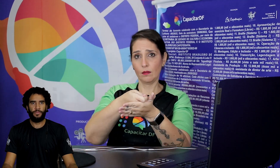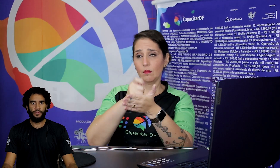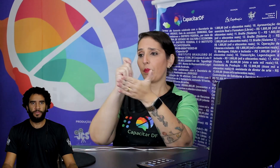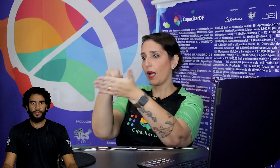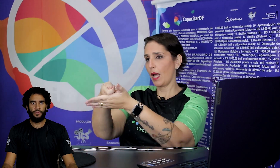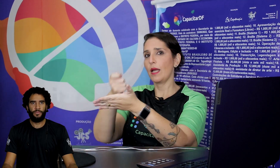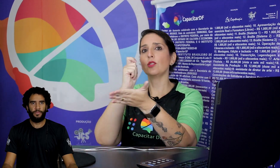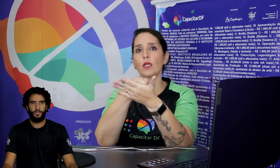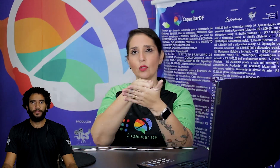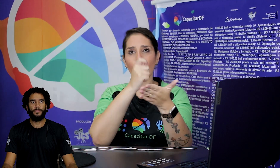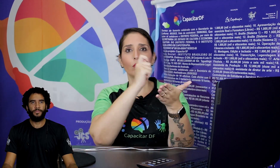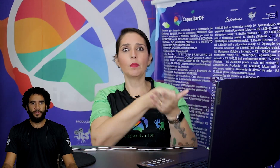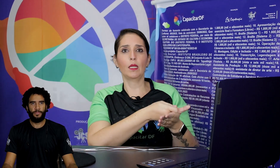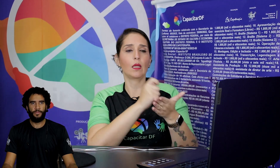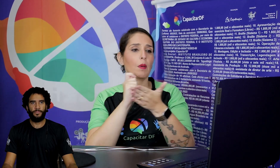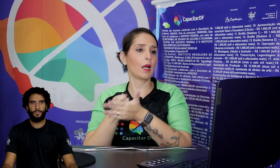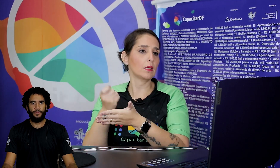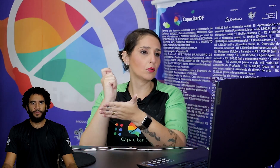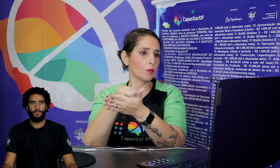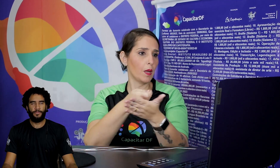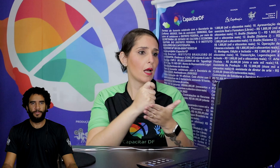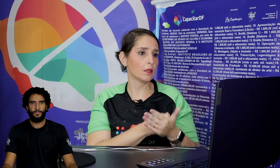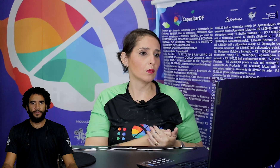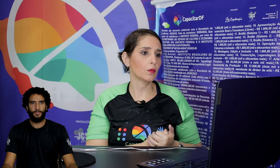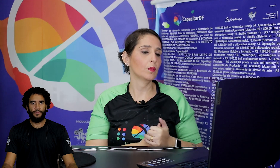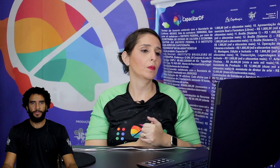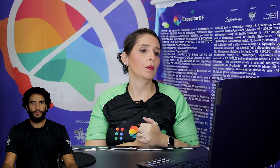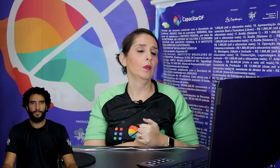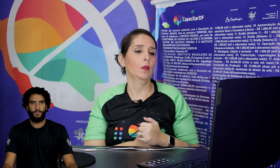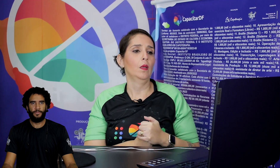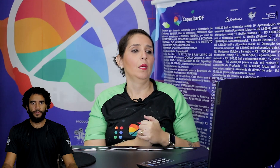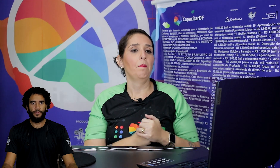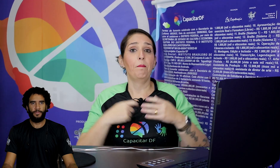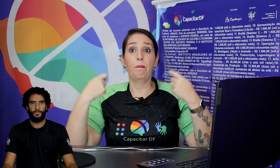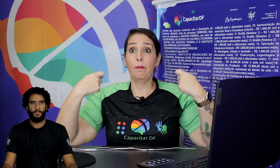Pagar. Pagar é direcional também, tem marcação de espaço.